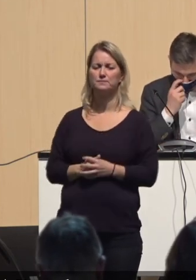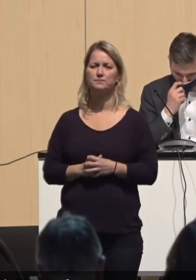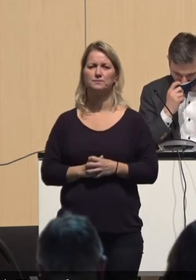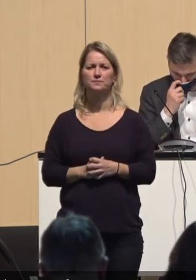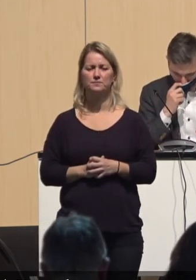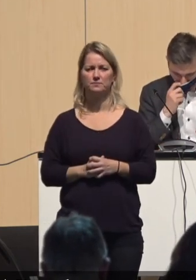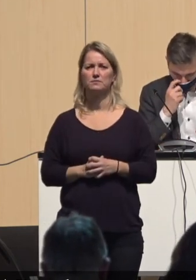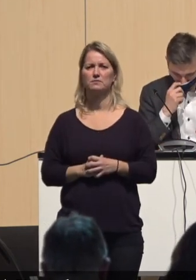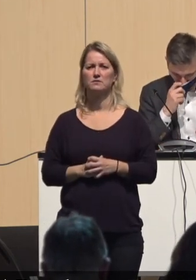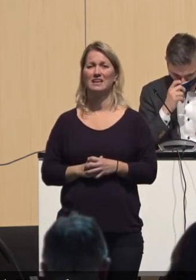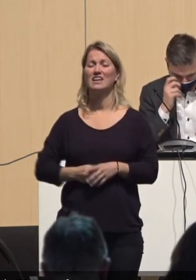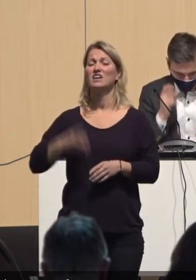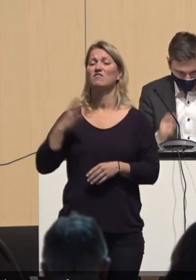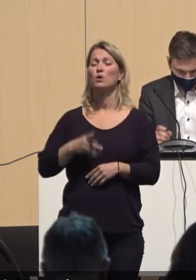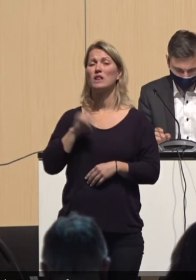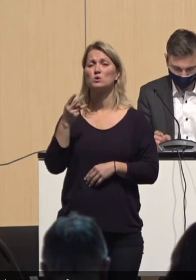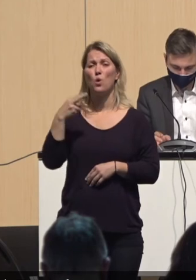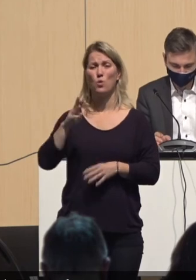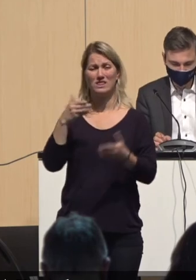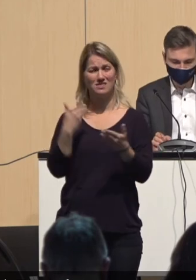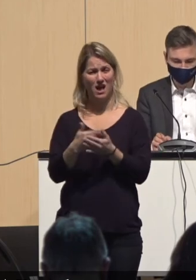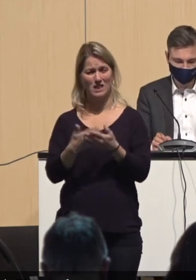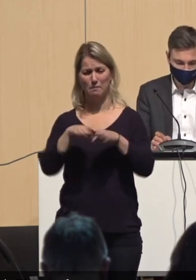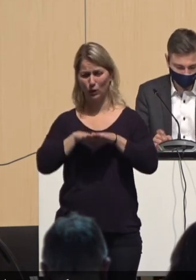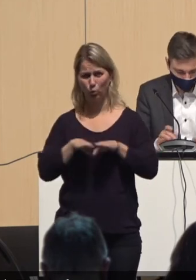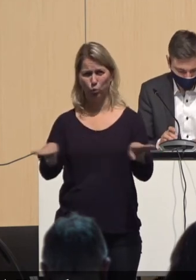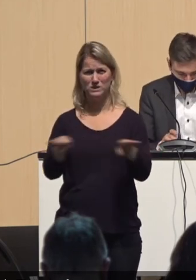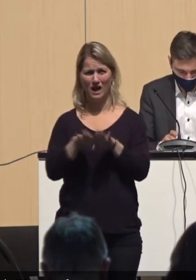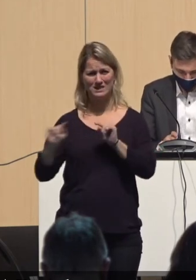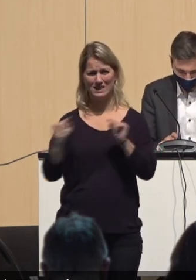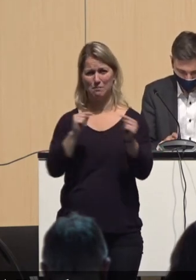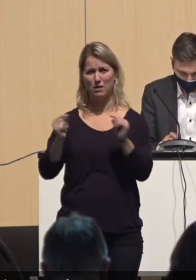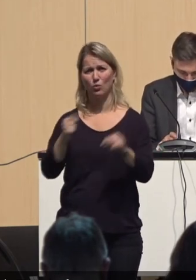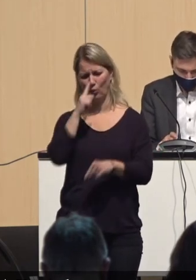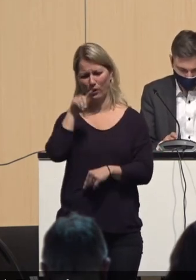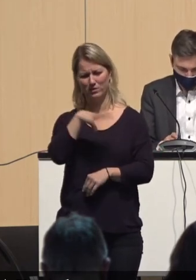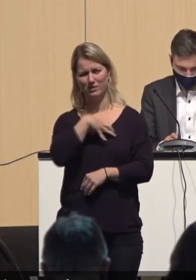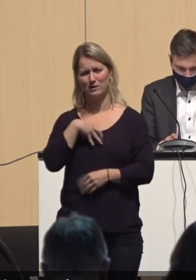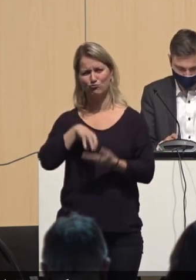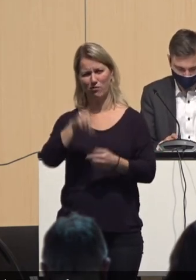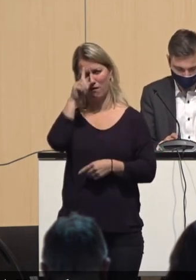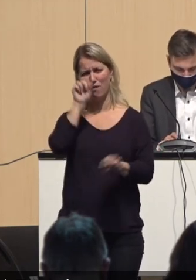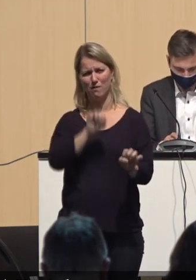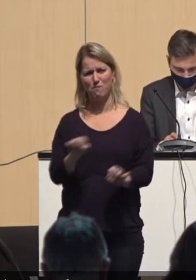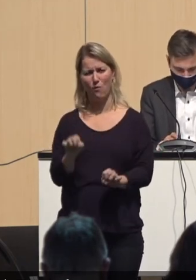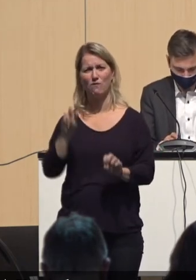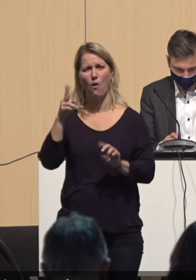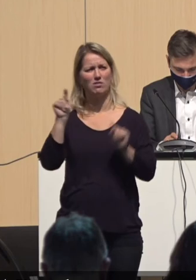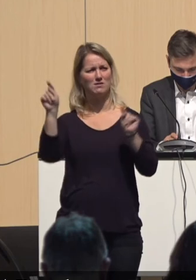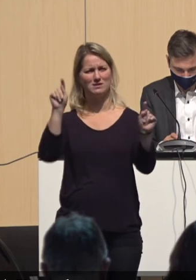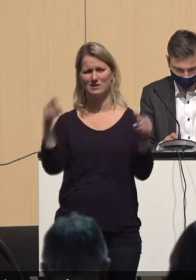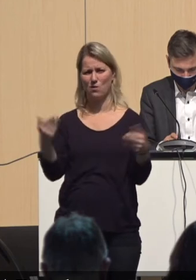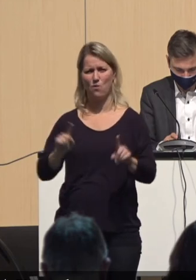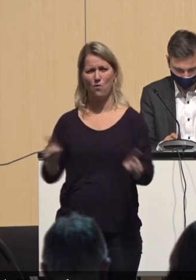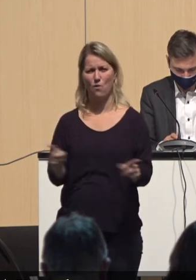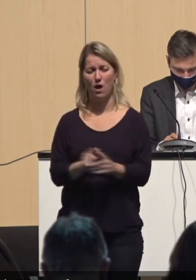Dass hier um 400.000 Euro eine Grundsatzdebatte über geführt wird, das gibt es auch im Dresdner Stadtrat. Aber ich möchte mal auf eins hinweisen. Wir